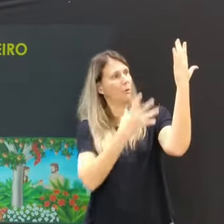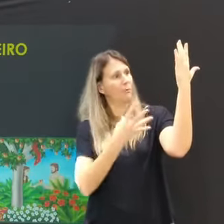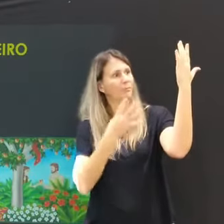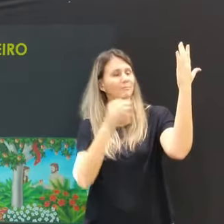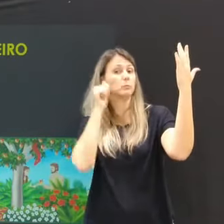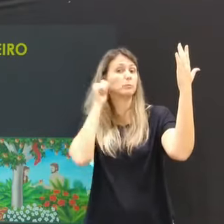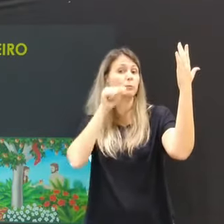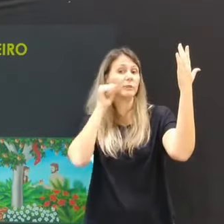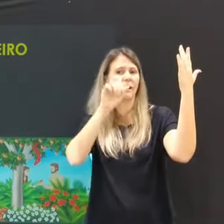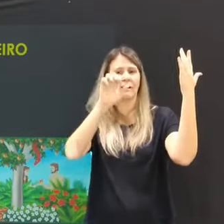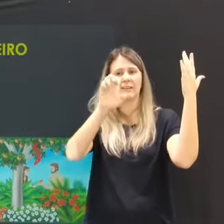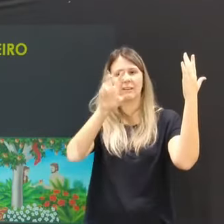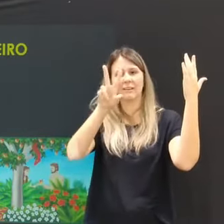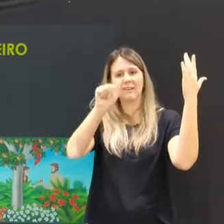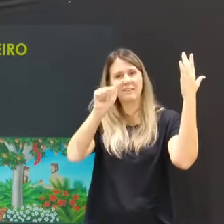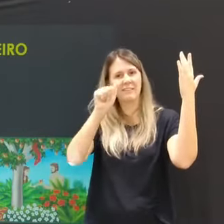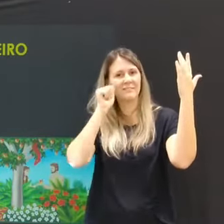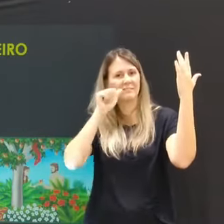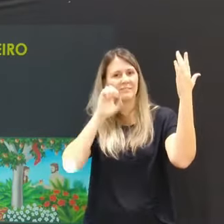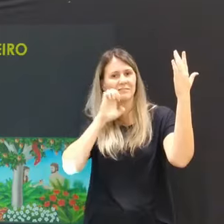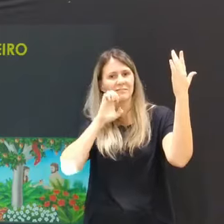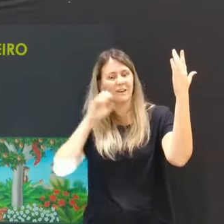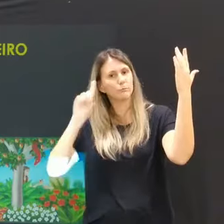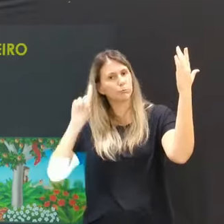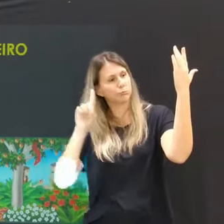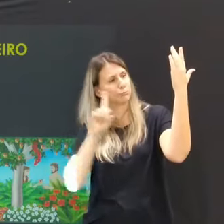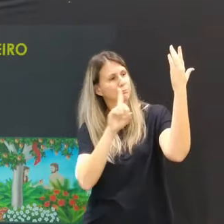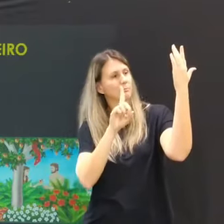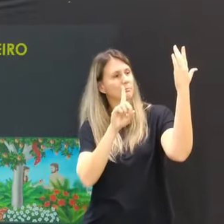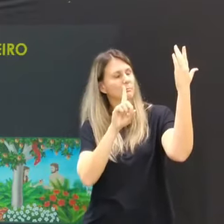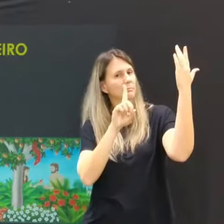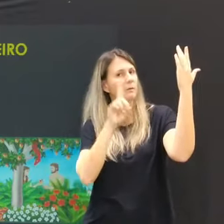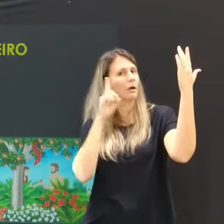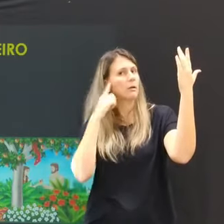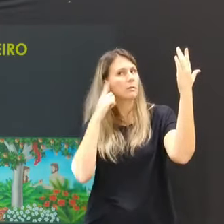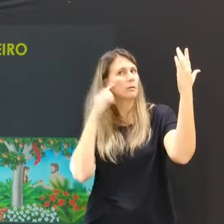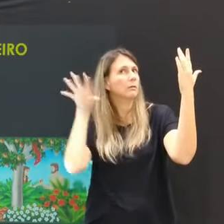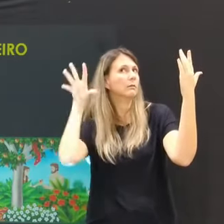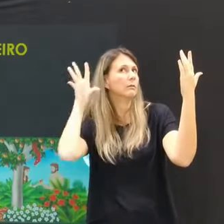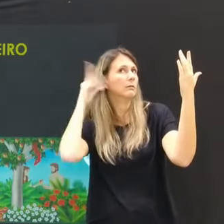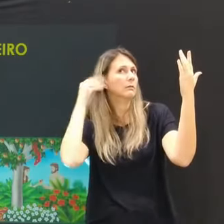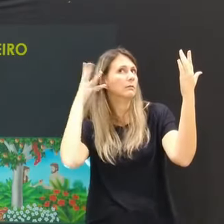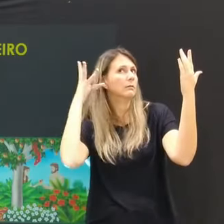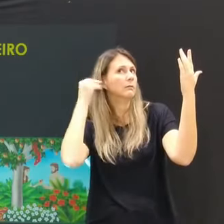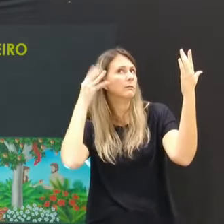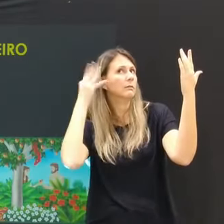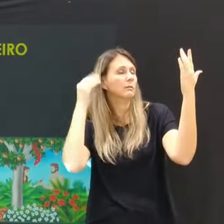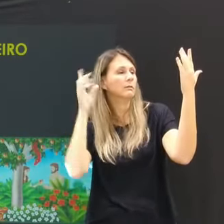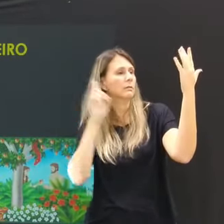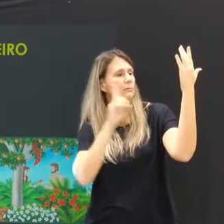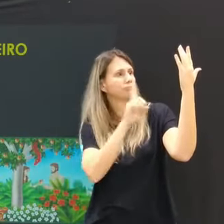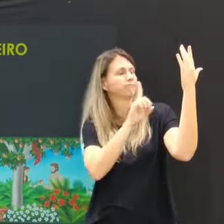Né? A árvore parece que a Eva olhou, né? Sentiu através do